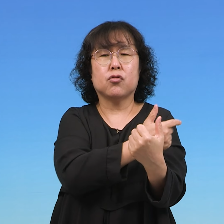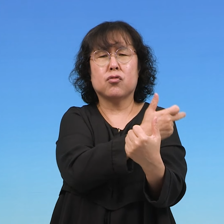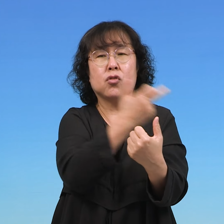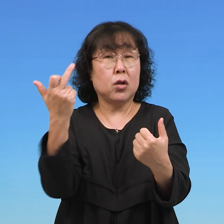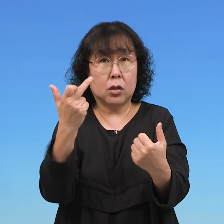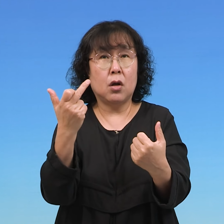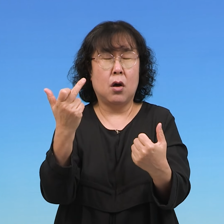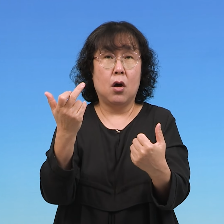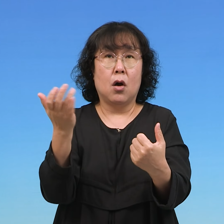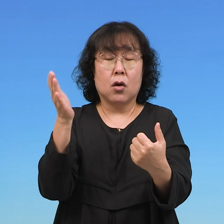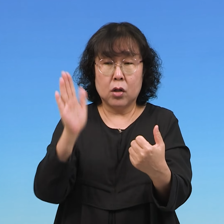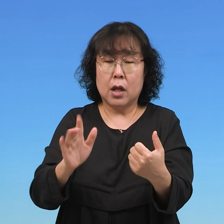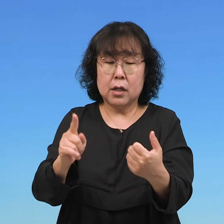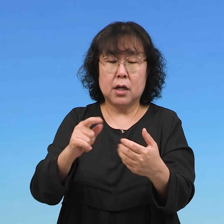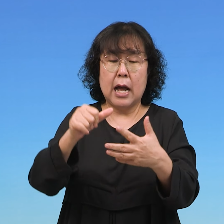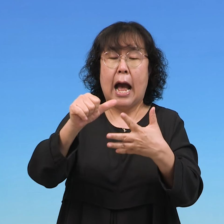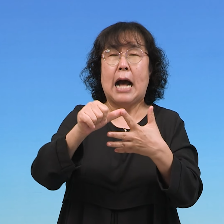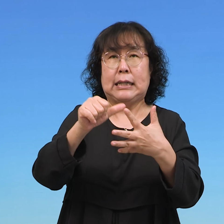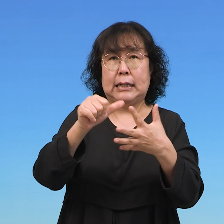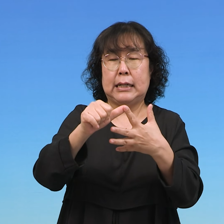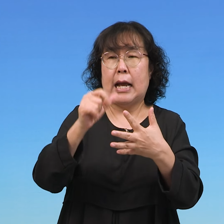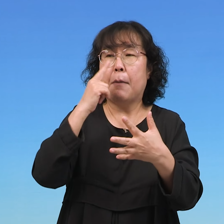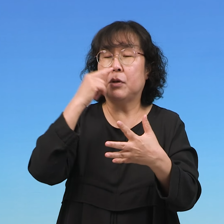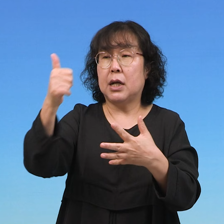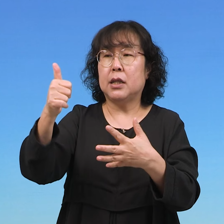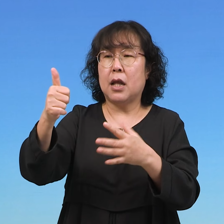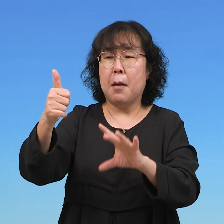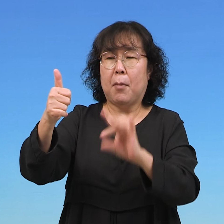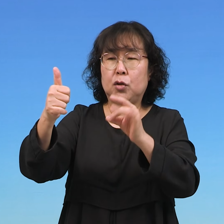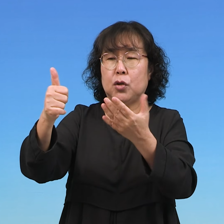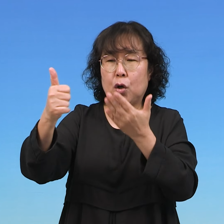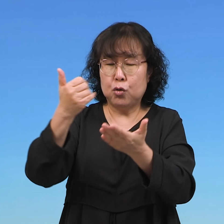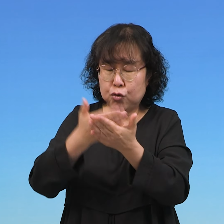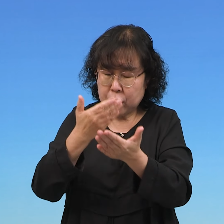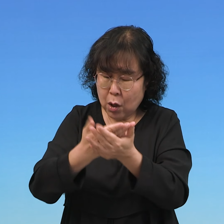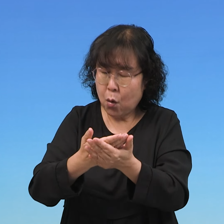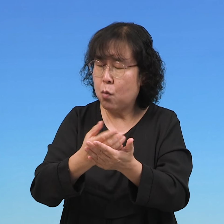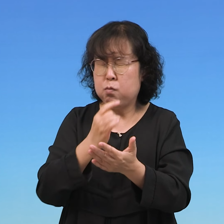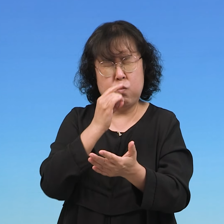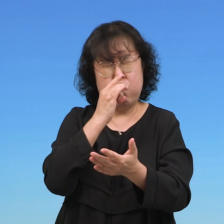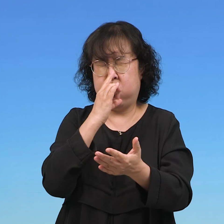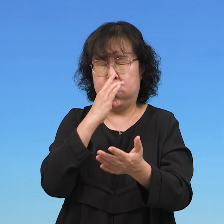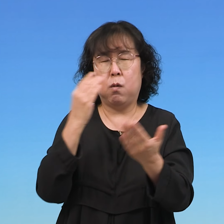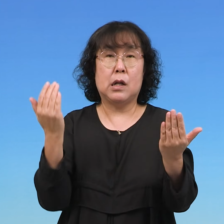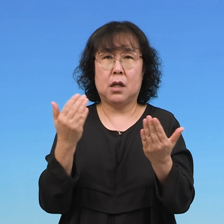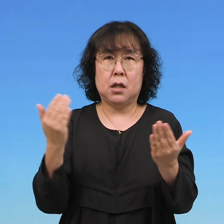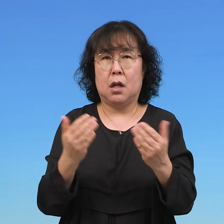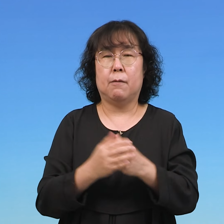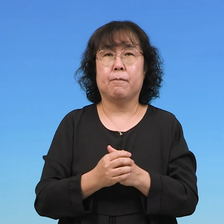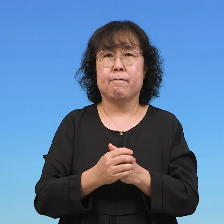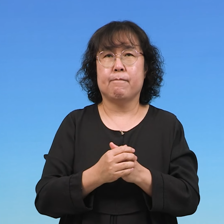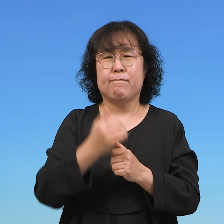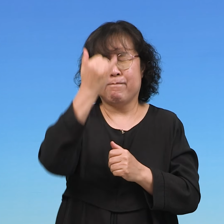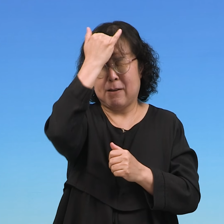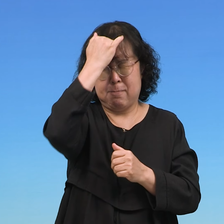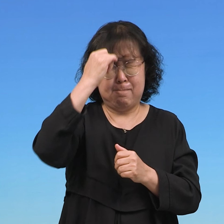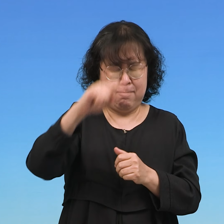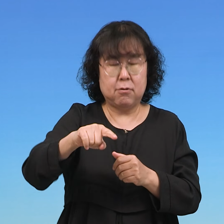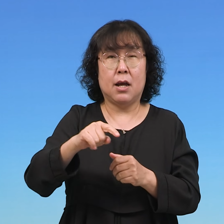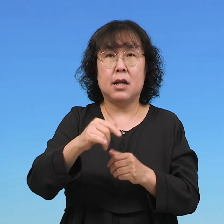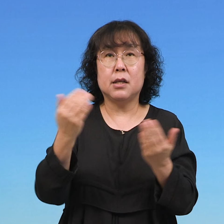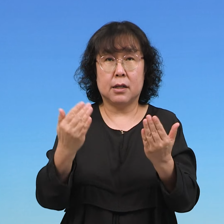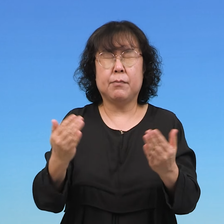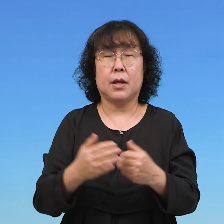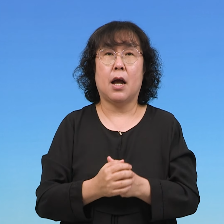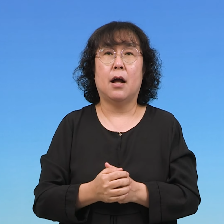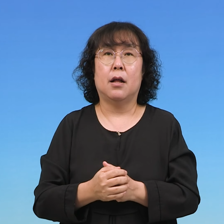이건 있을 수 없는 짓이에요, 그 아들 입장에서. 그래서 그 설명을 제가 보면은 그 당시 사람들의